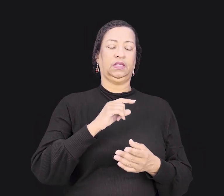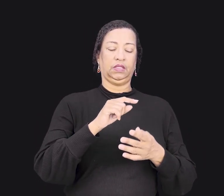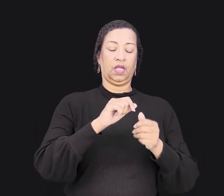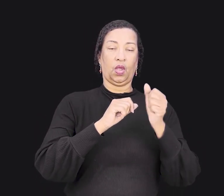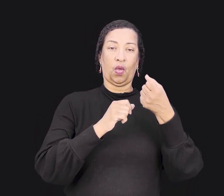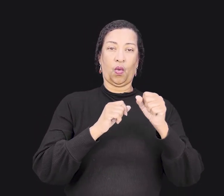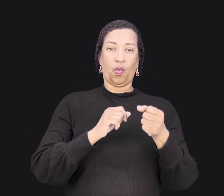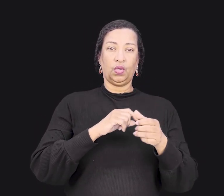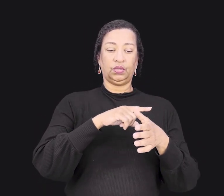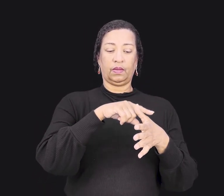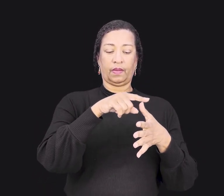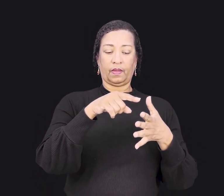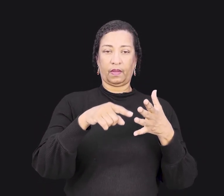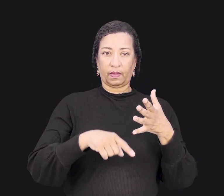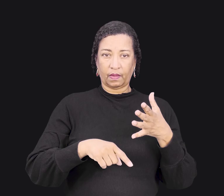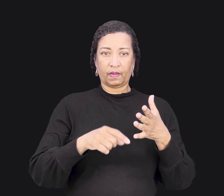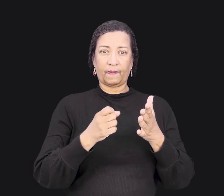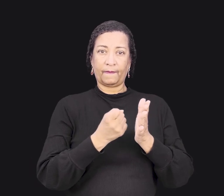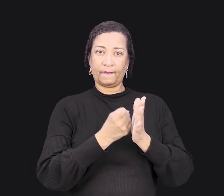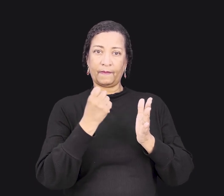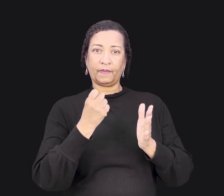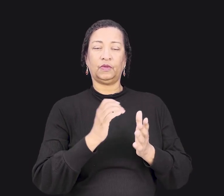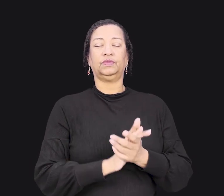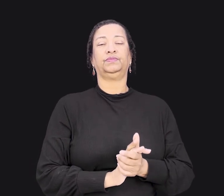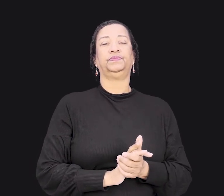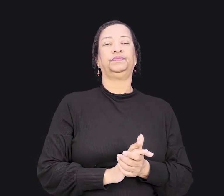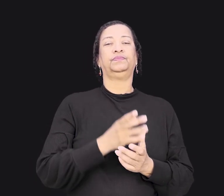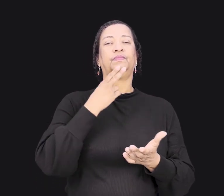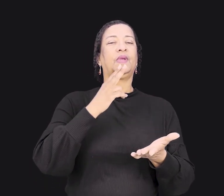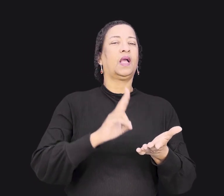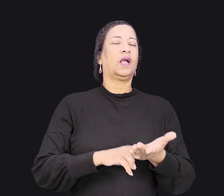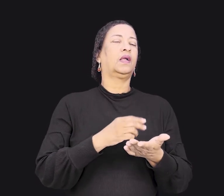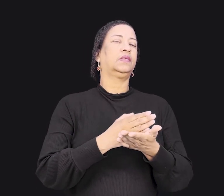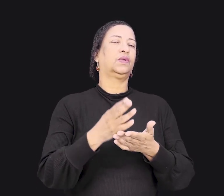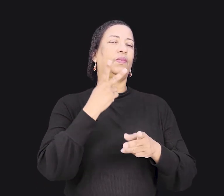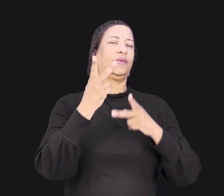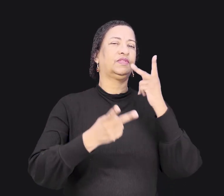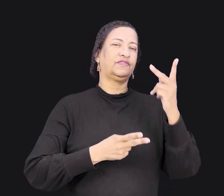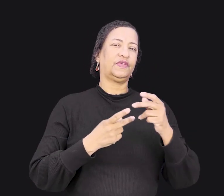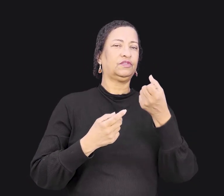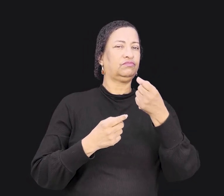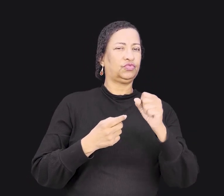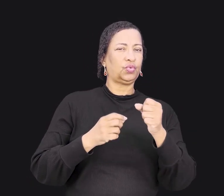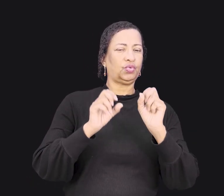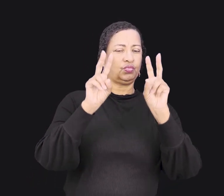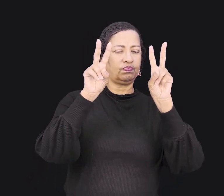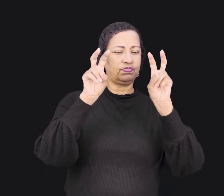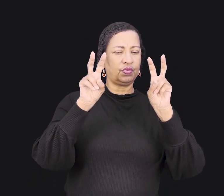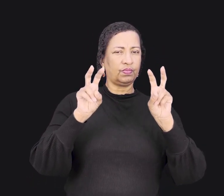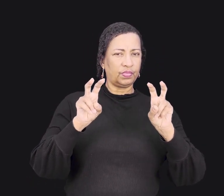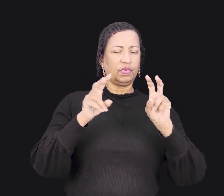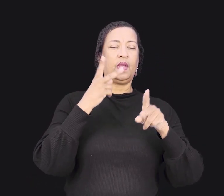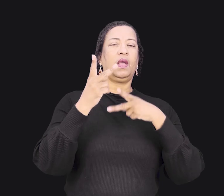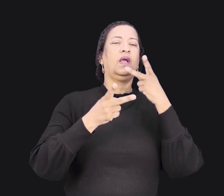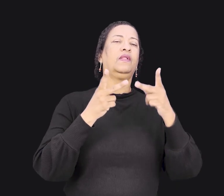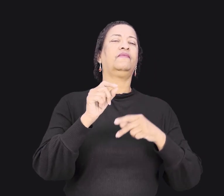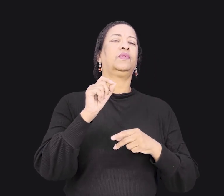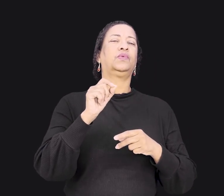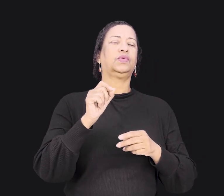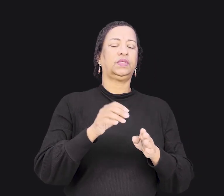pontos. A epístola começa falando sobre estes 8 pontos. Nestes versículos, João conta sobre o que ele falará nesta